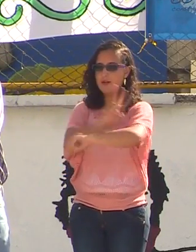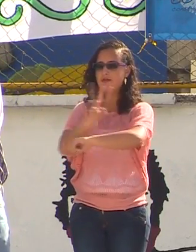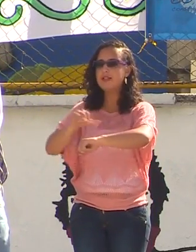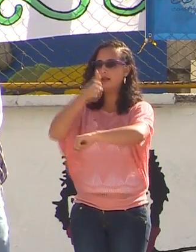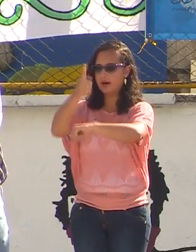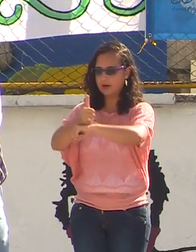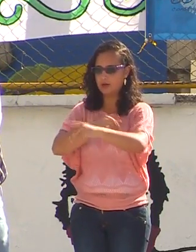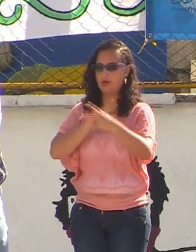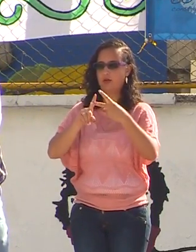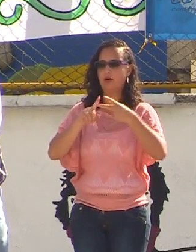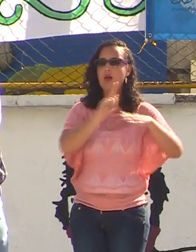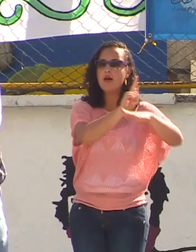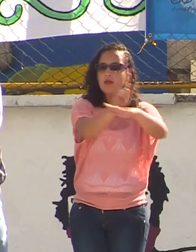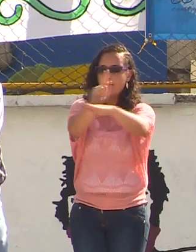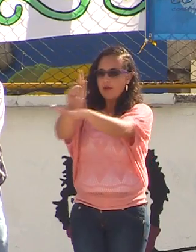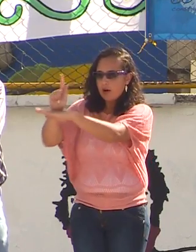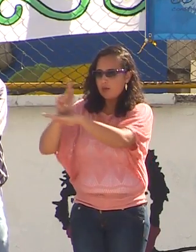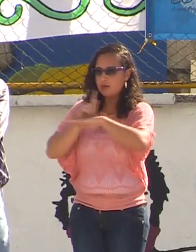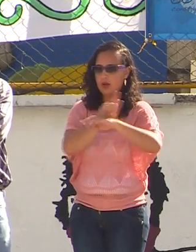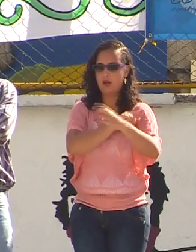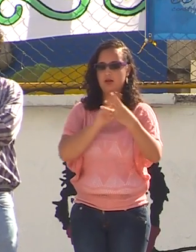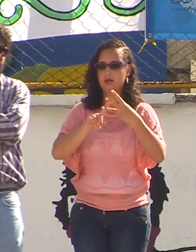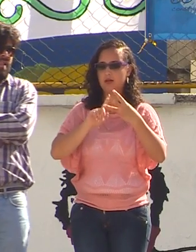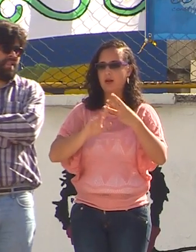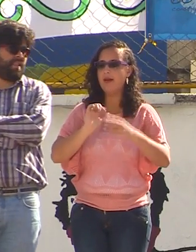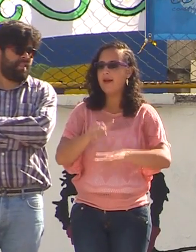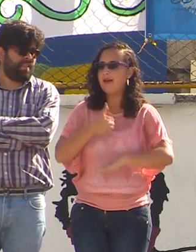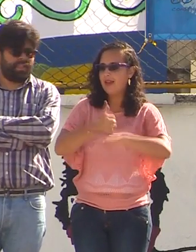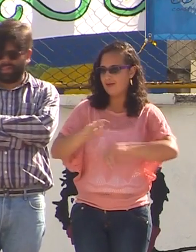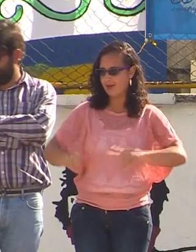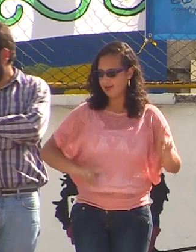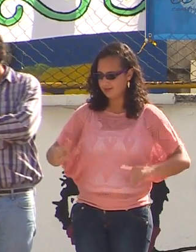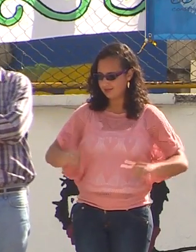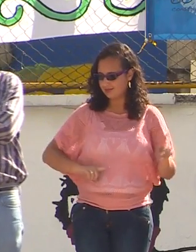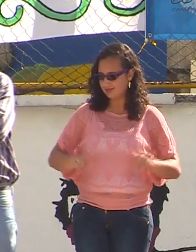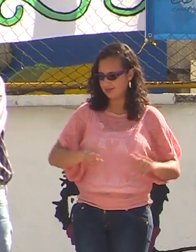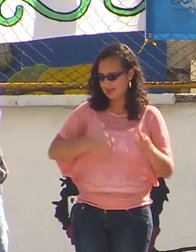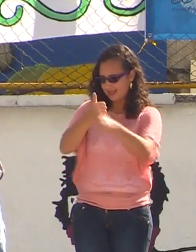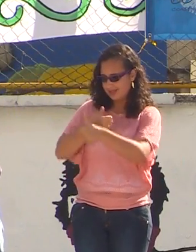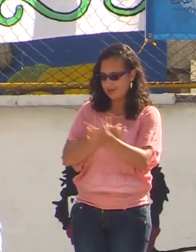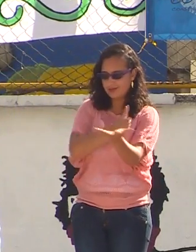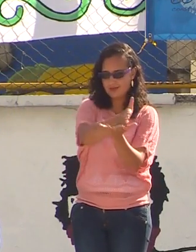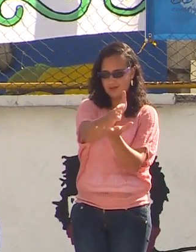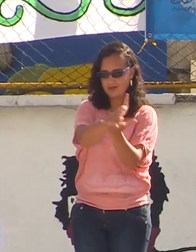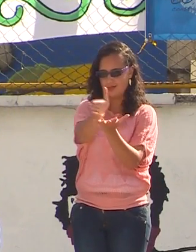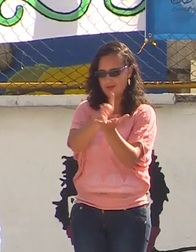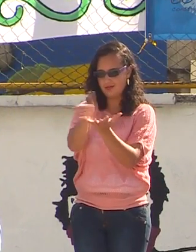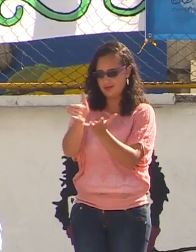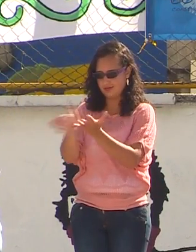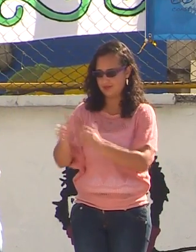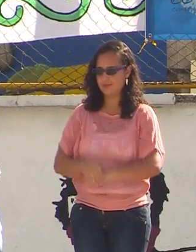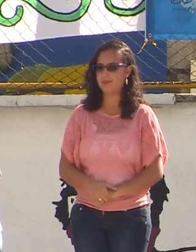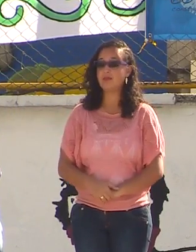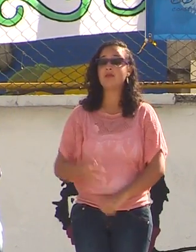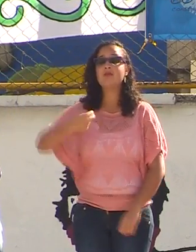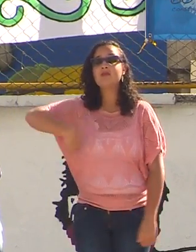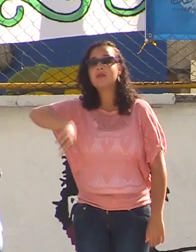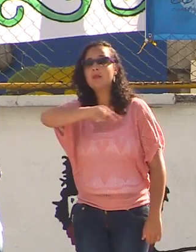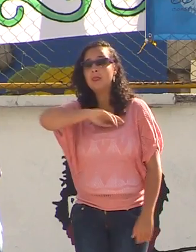facultades, las direcciones de departamento y coordinadores de programa, desplegarán su